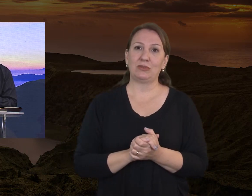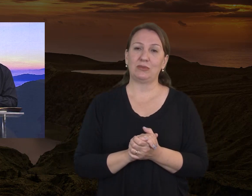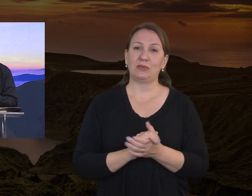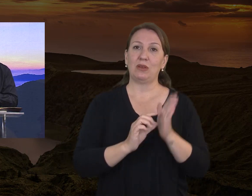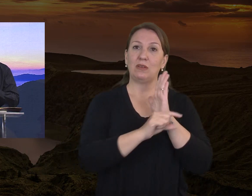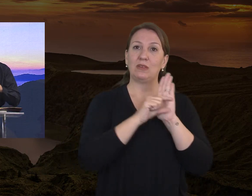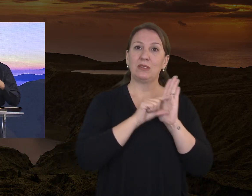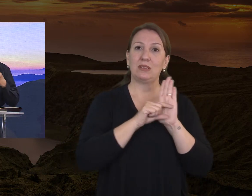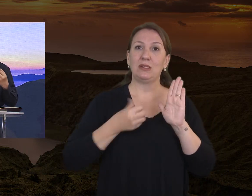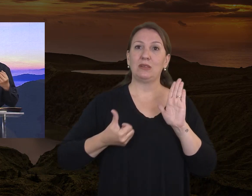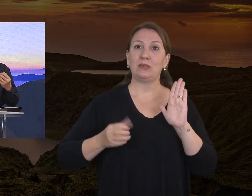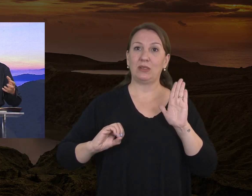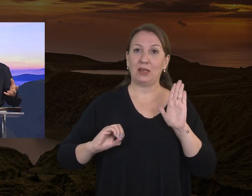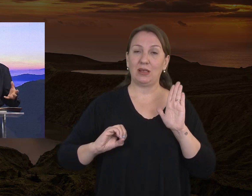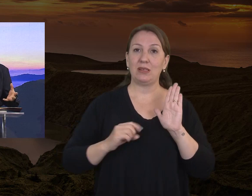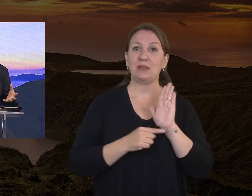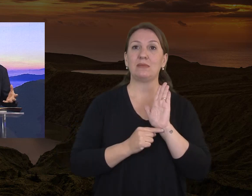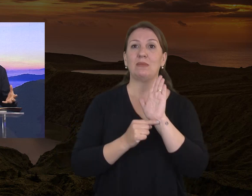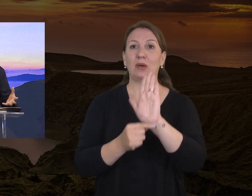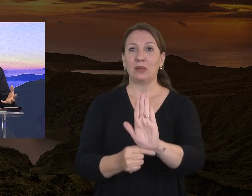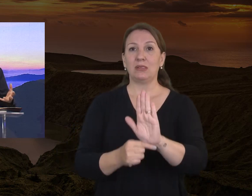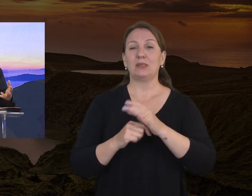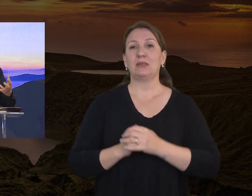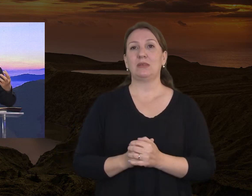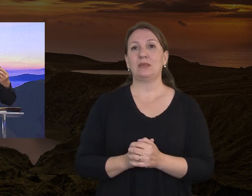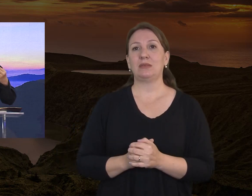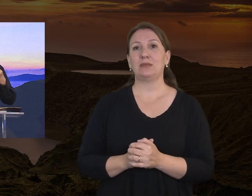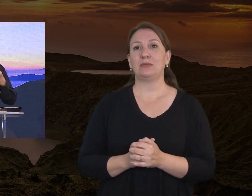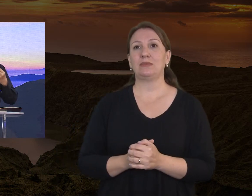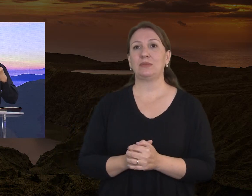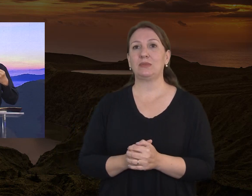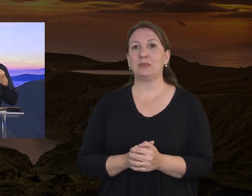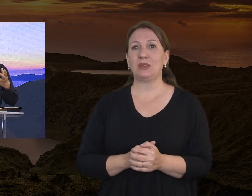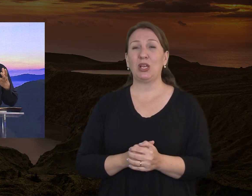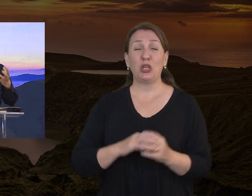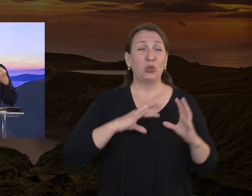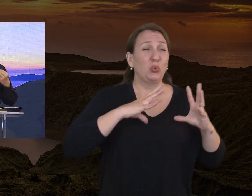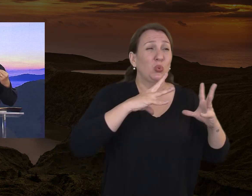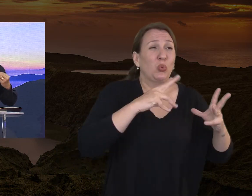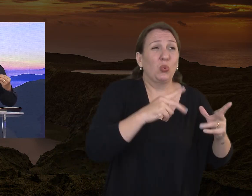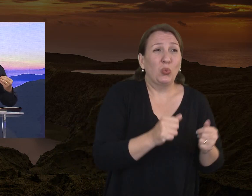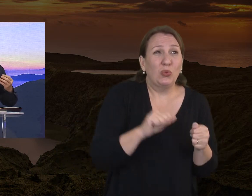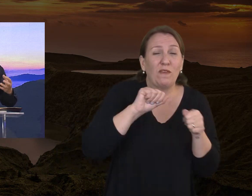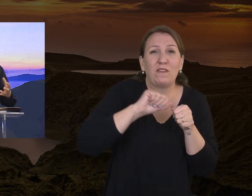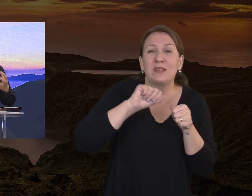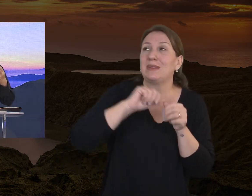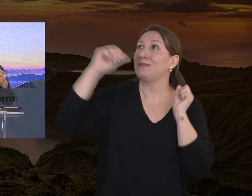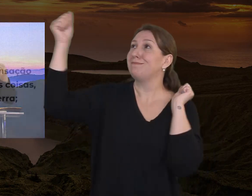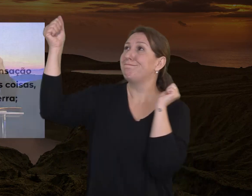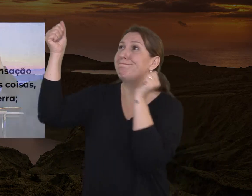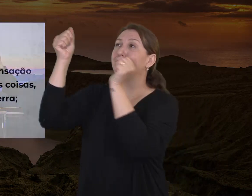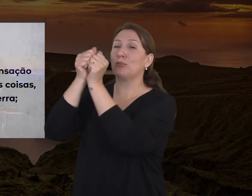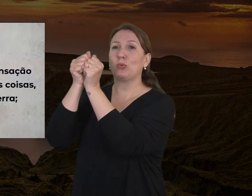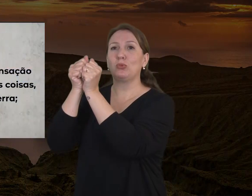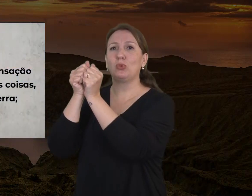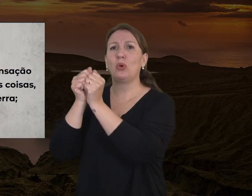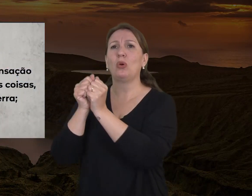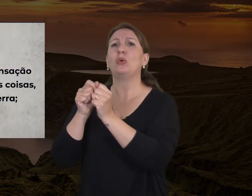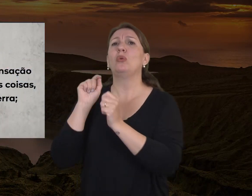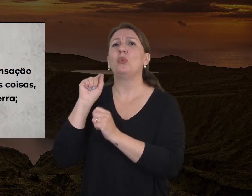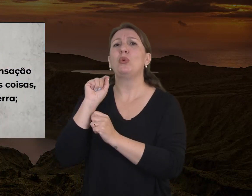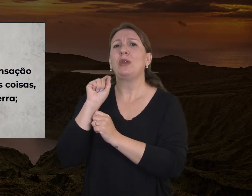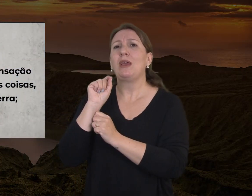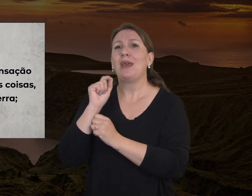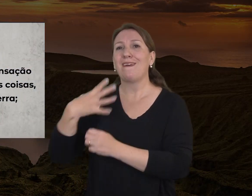Aonde está? De fazer convergir nele. Nele quem? Em Cristo. No Filho de Deus. De